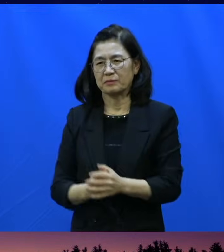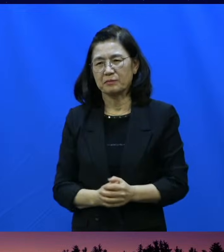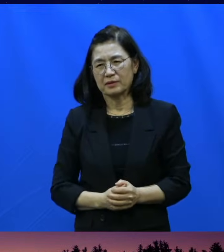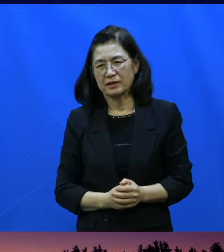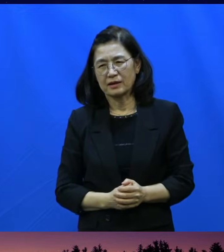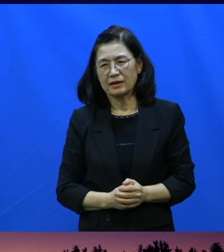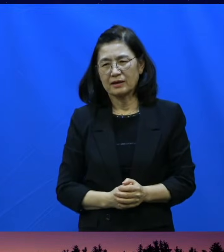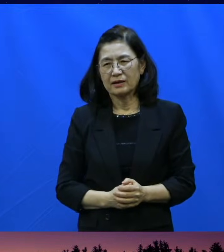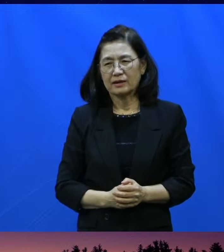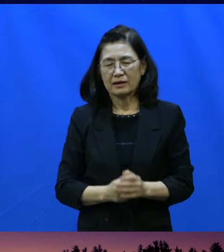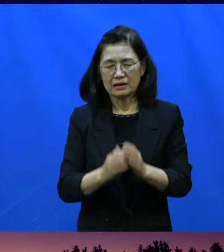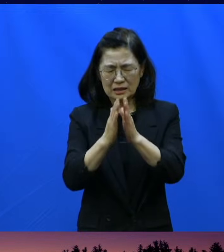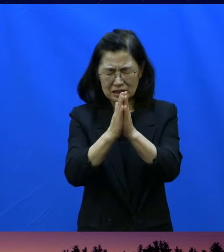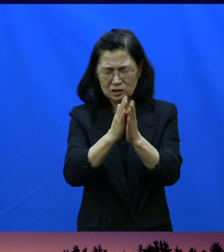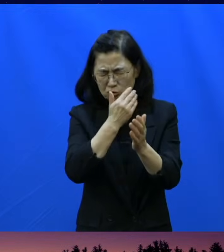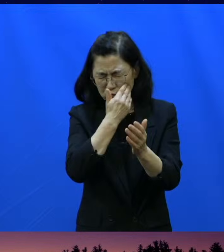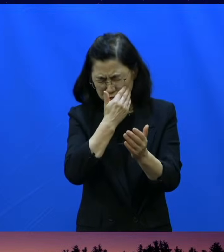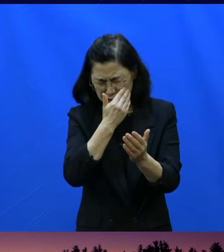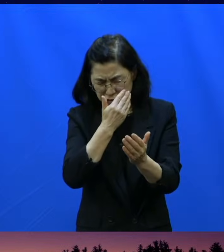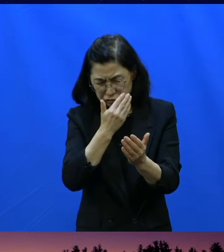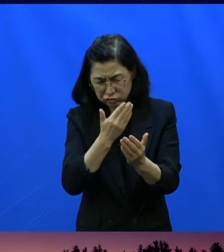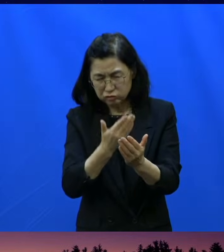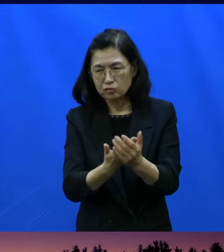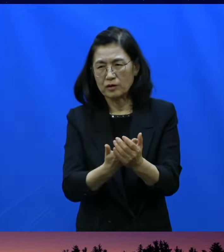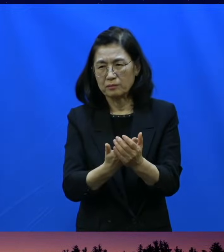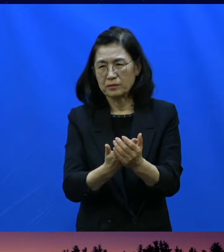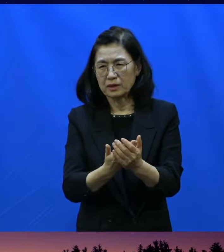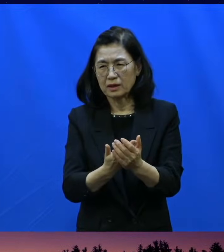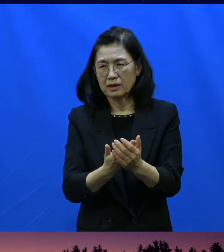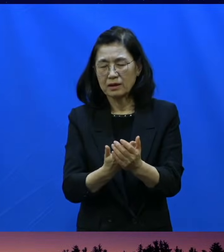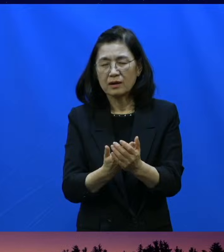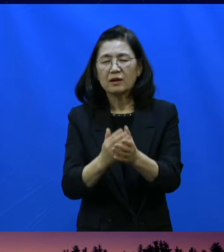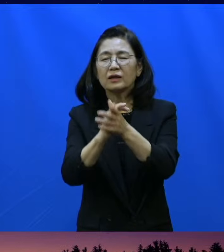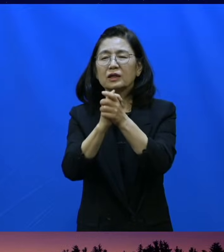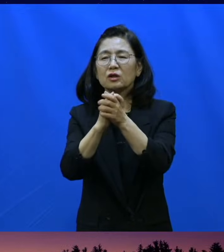여러분, 기도가 중요합니다. 누가 기도합니까? 자기의 부족을 느끼는 사람인데,